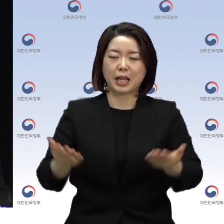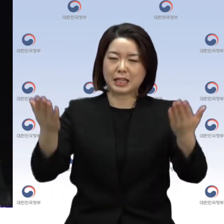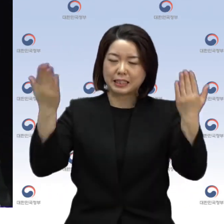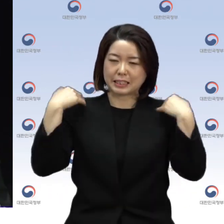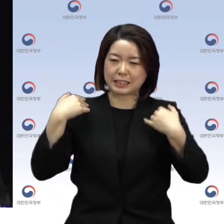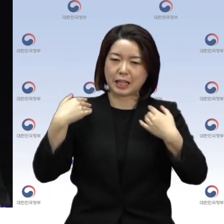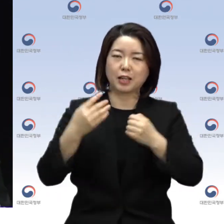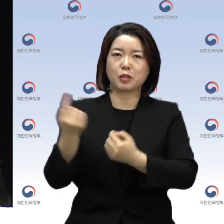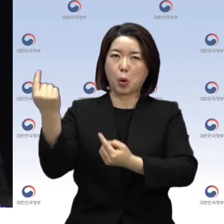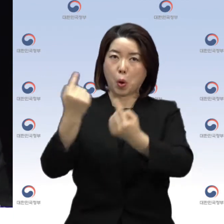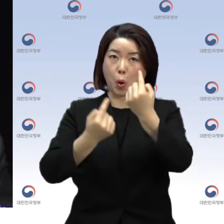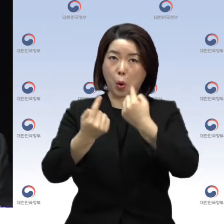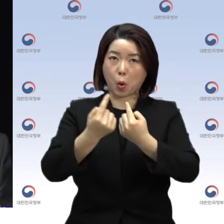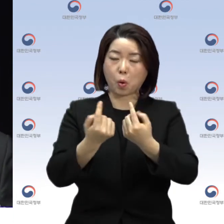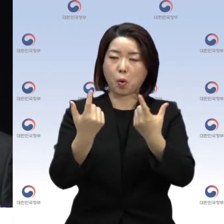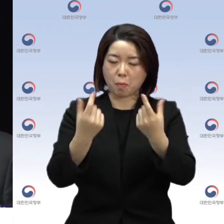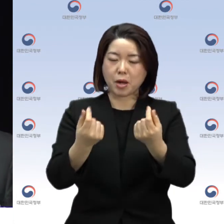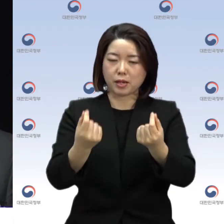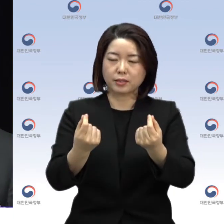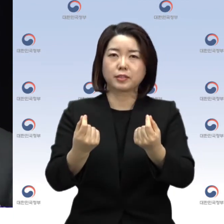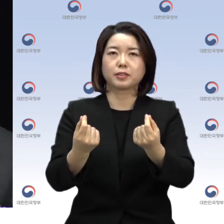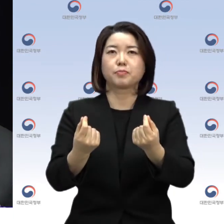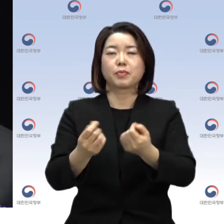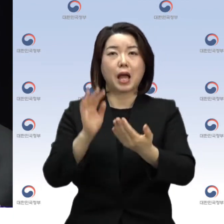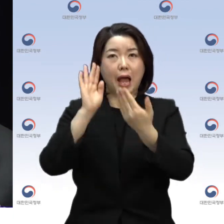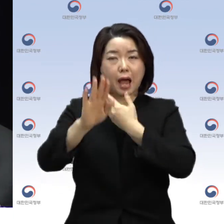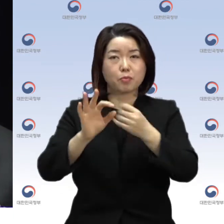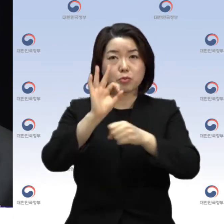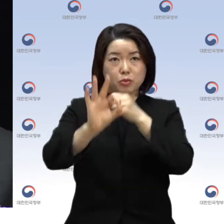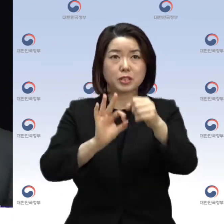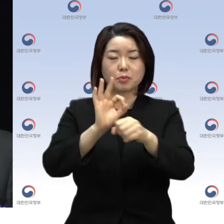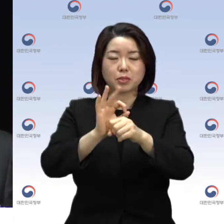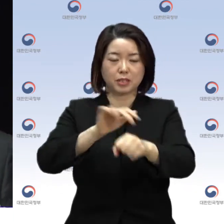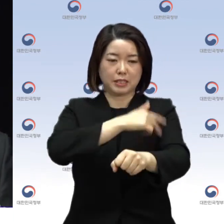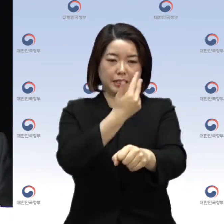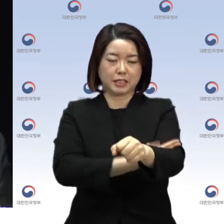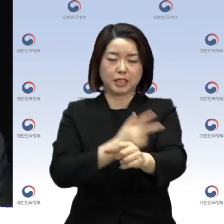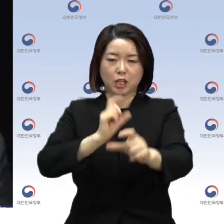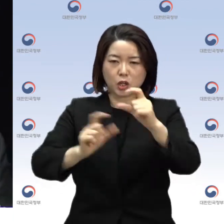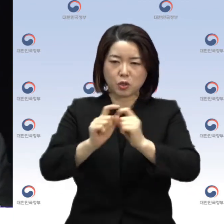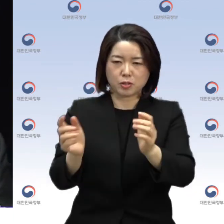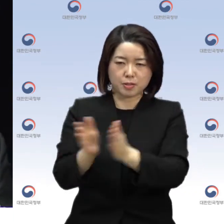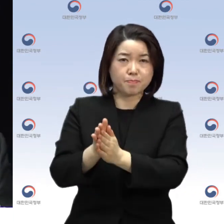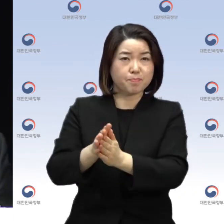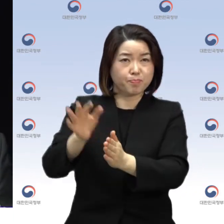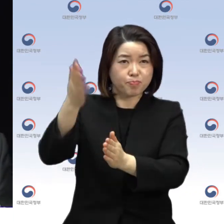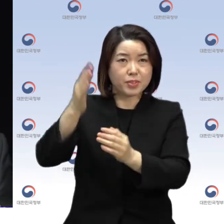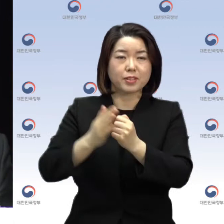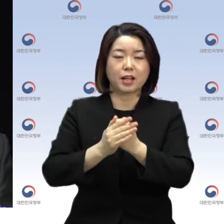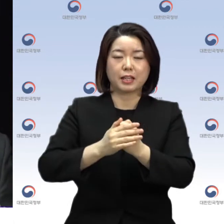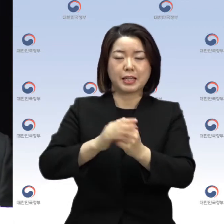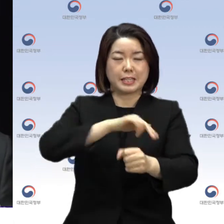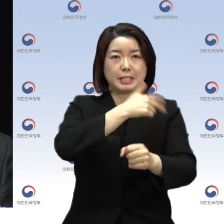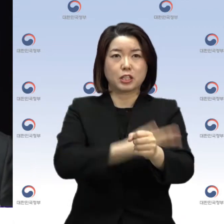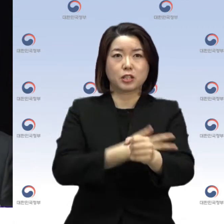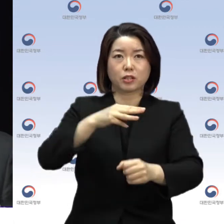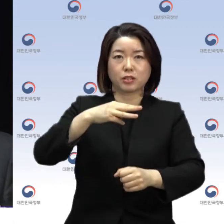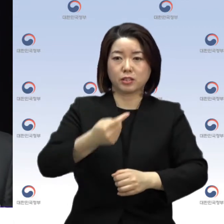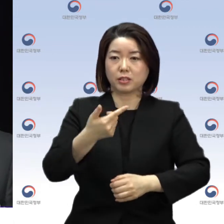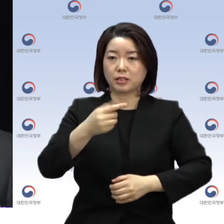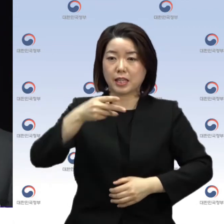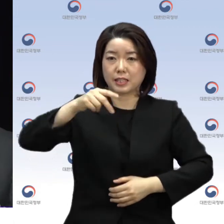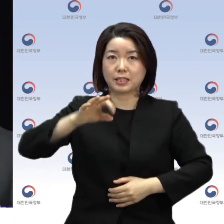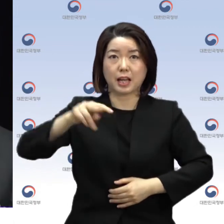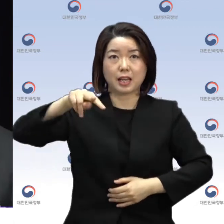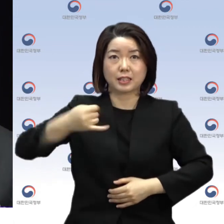지나온 여정에 못지않은 앞으로의 10년은 저작권이 더욱 빛나는 저작권 르네상스 시대가 될